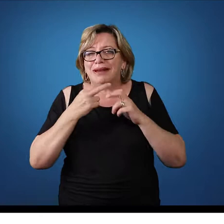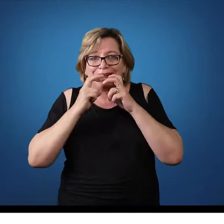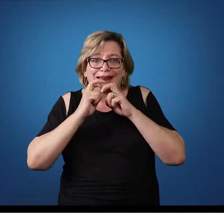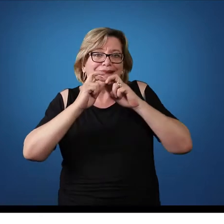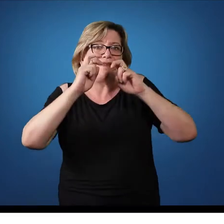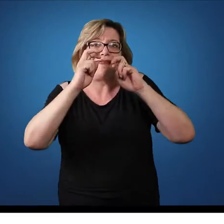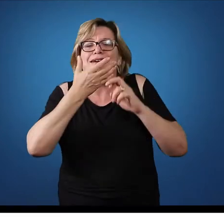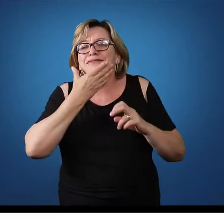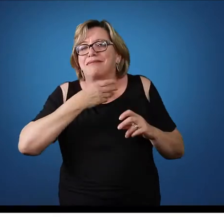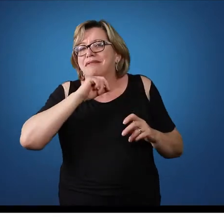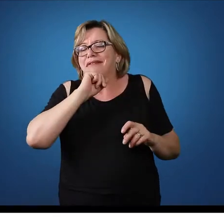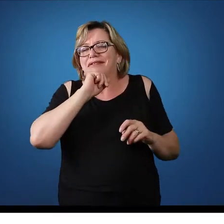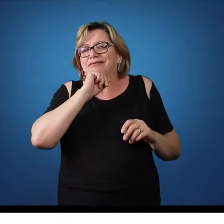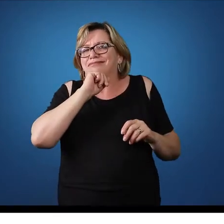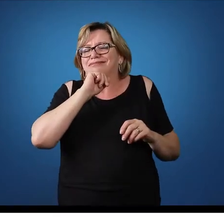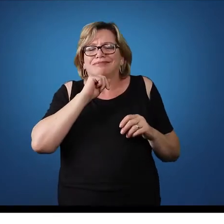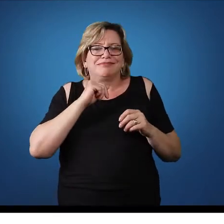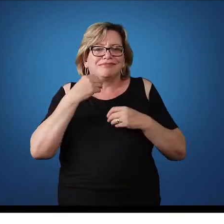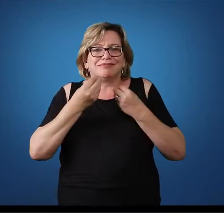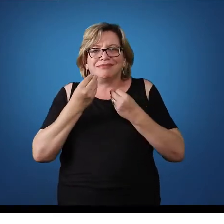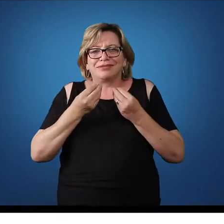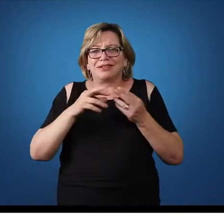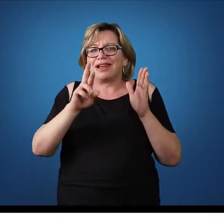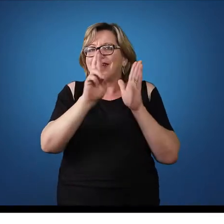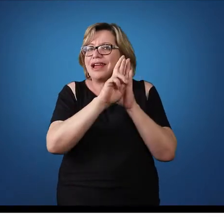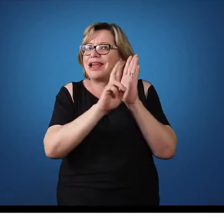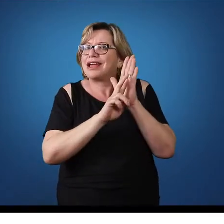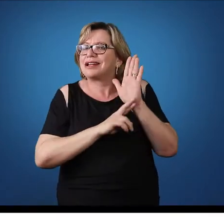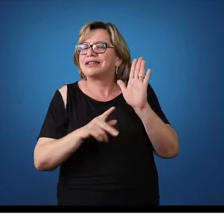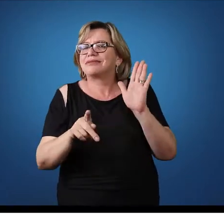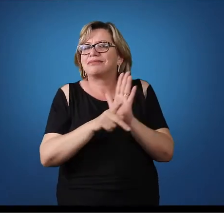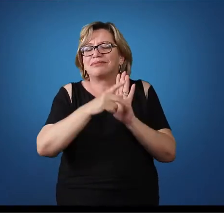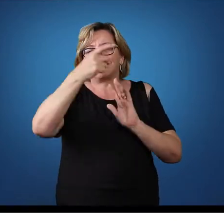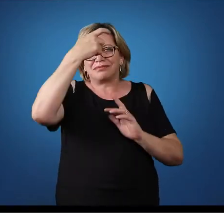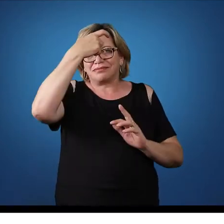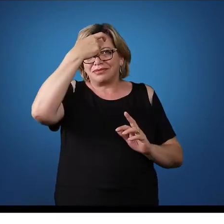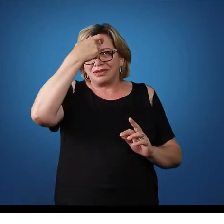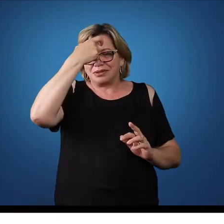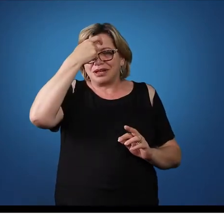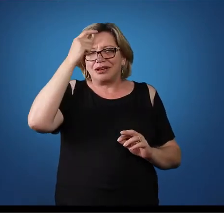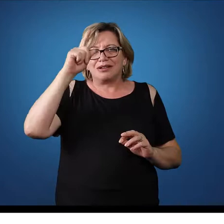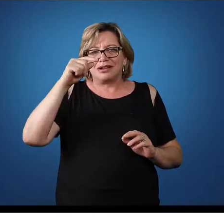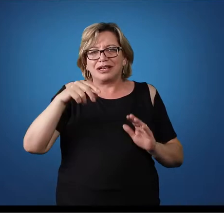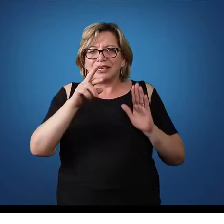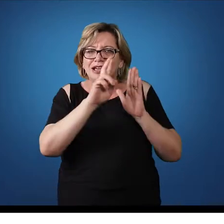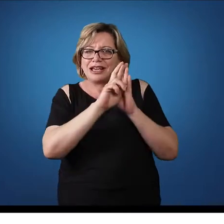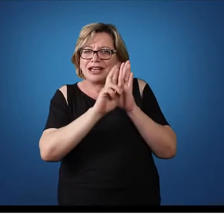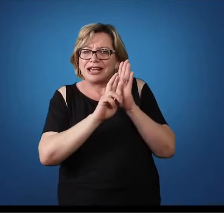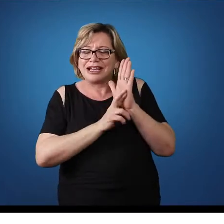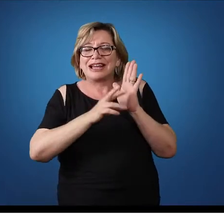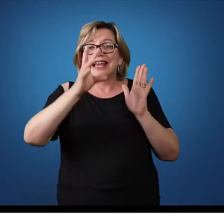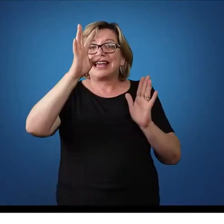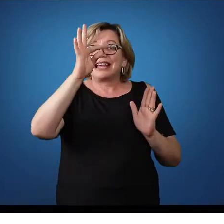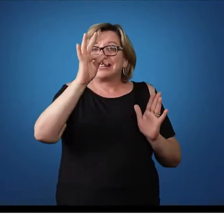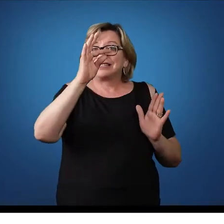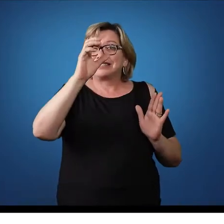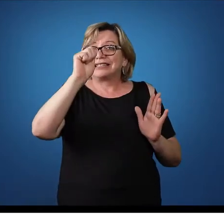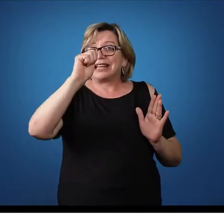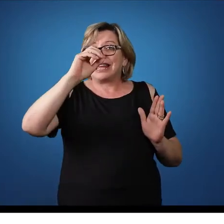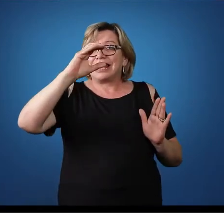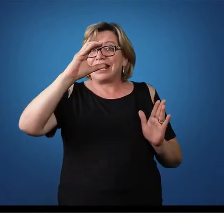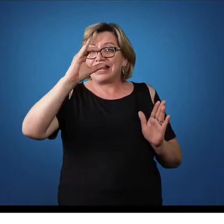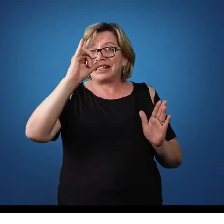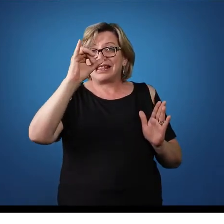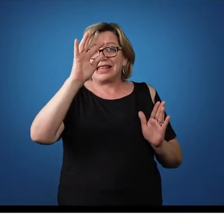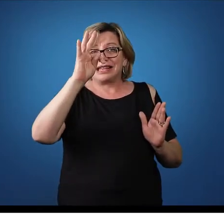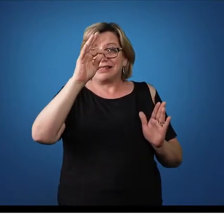por diante. As regras da moral, elas são regras, por assim dizer, tácitas. Não existe um livro que diz